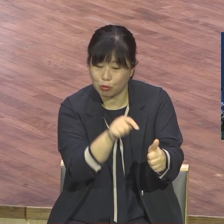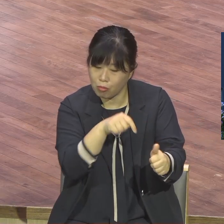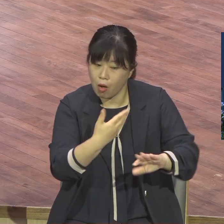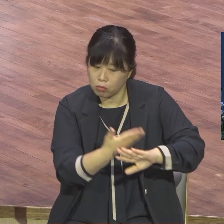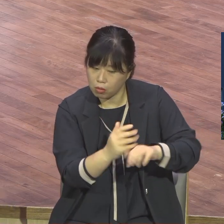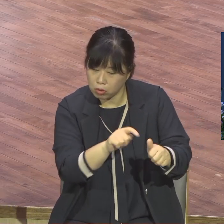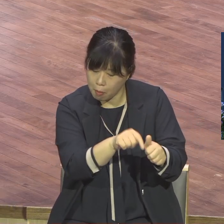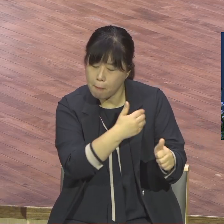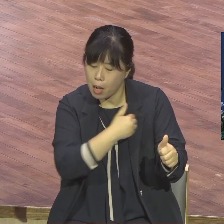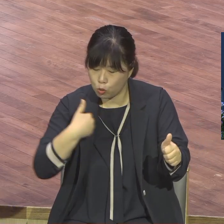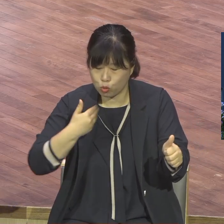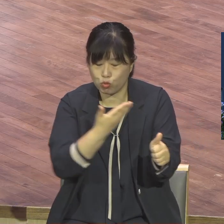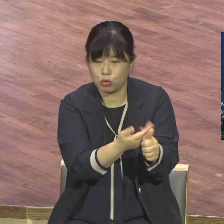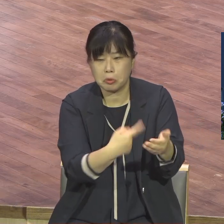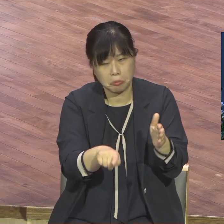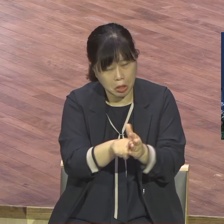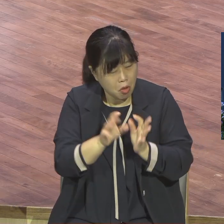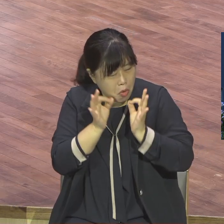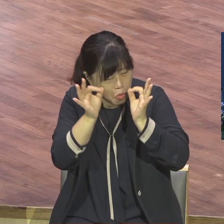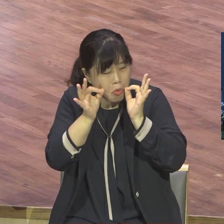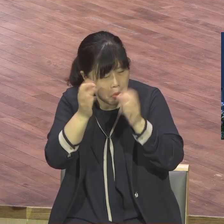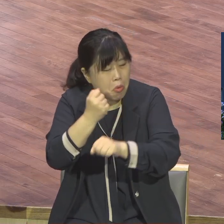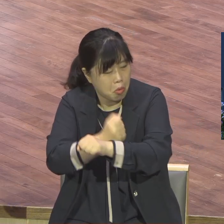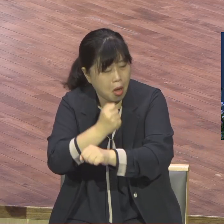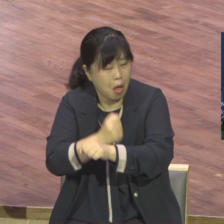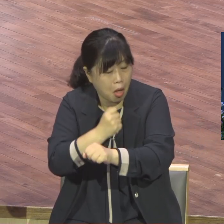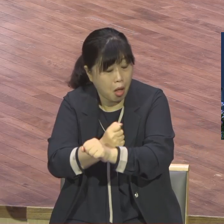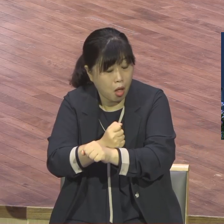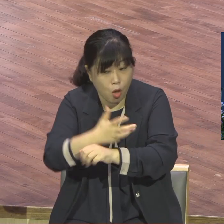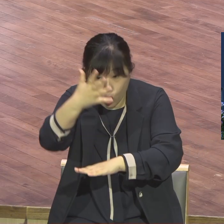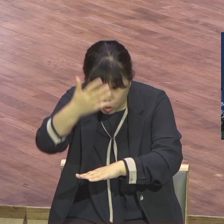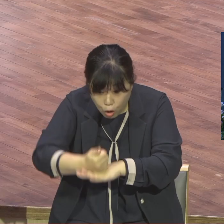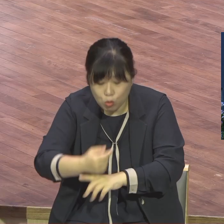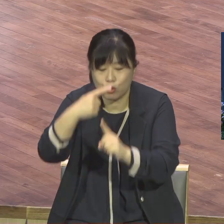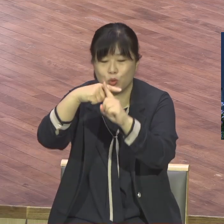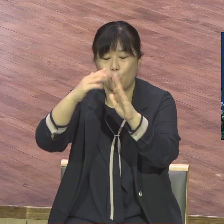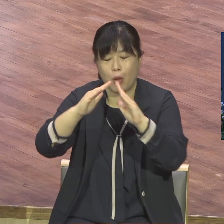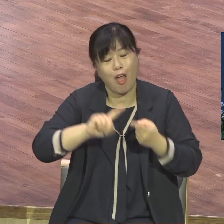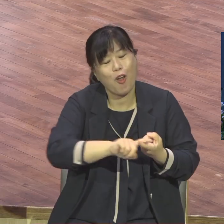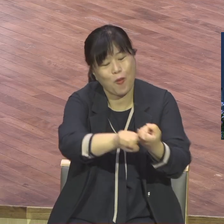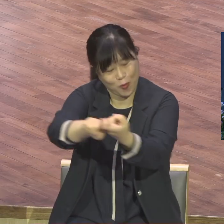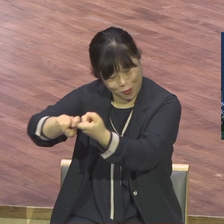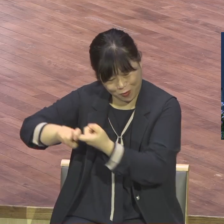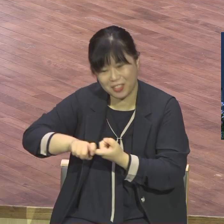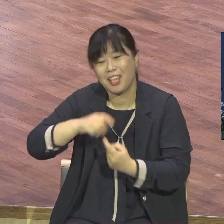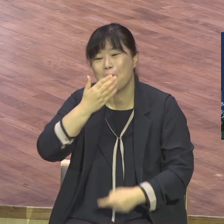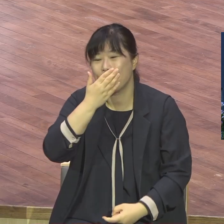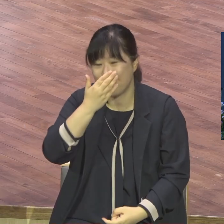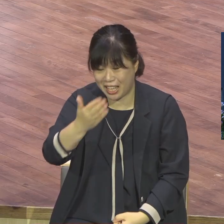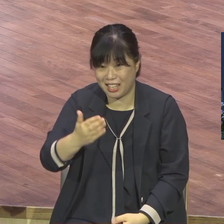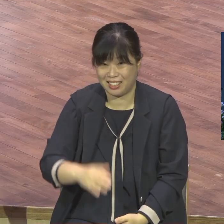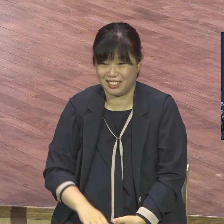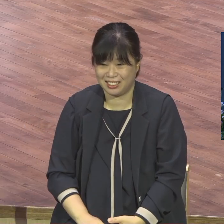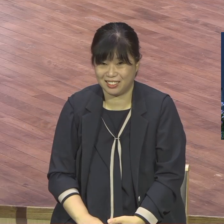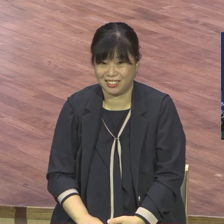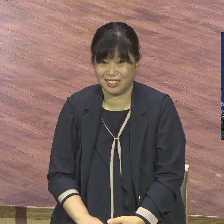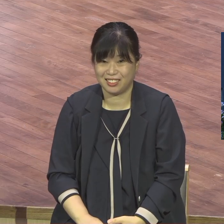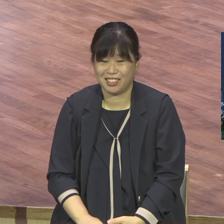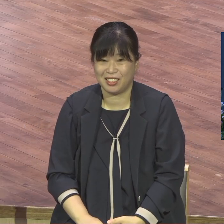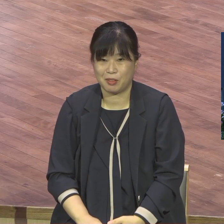하는 것이 교회 있는 공동체에 있어야 될 자세다. 지금까지는 믿음이 약한 자를 비판하지